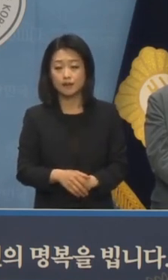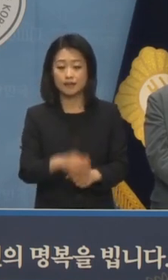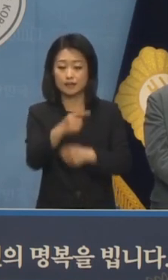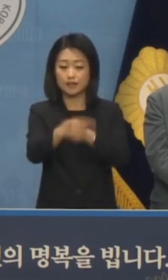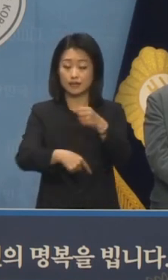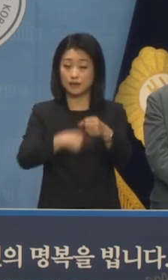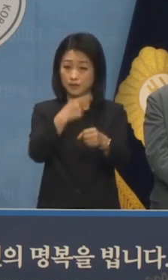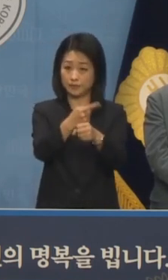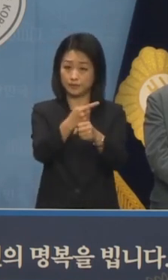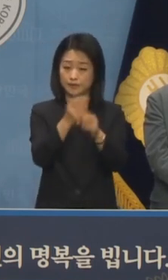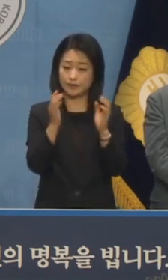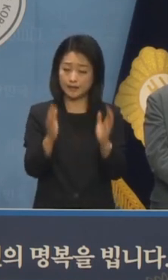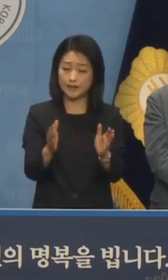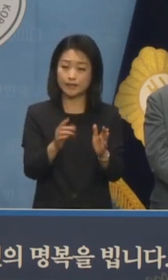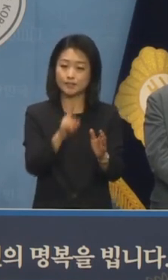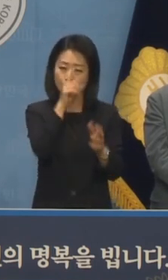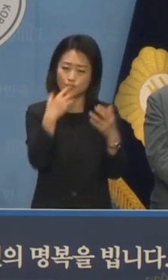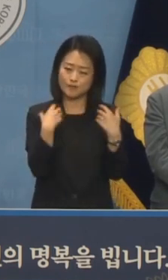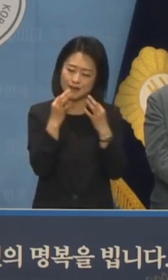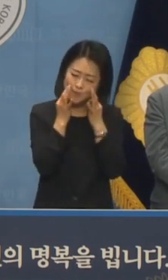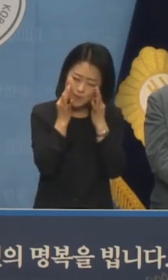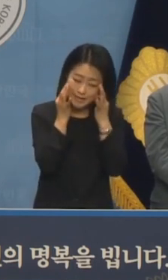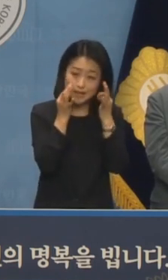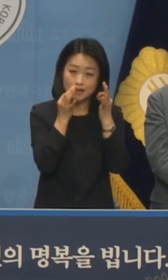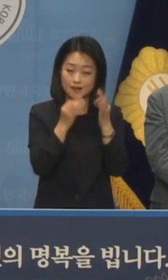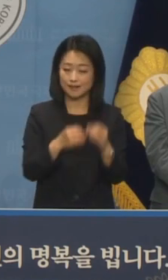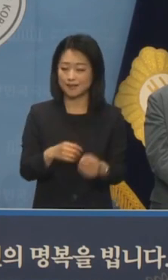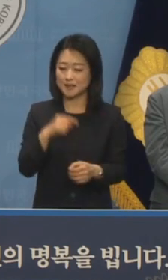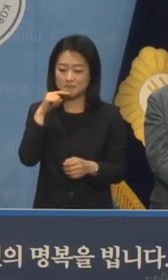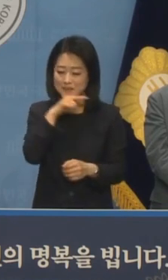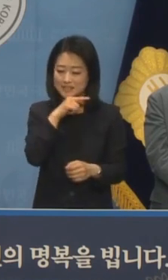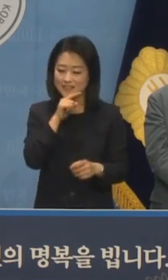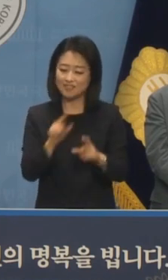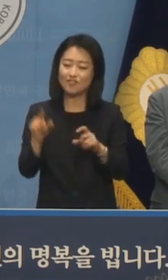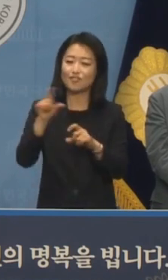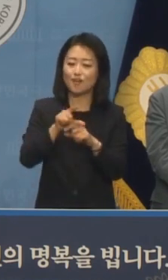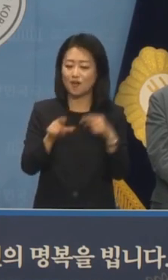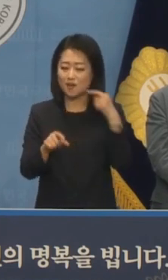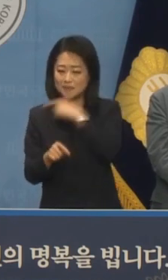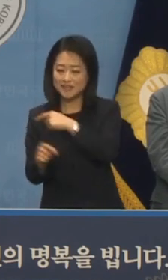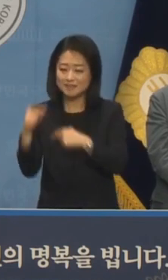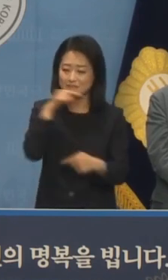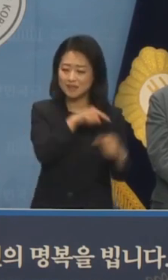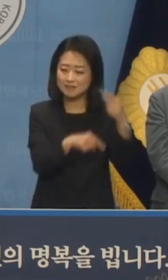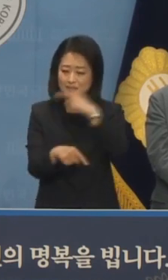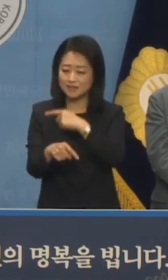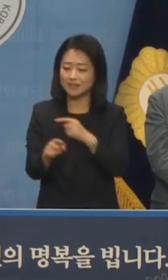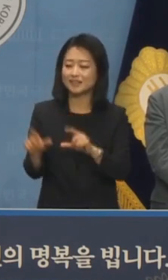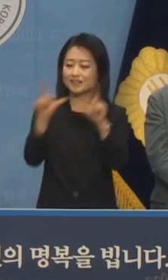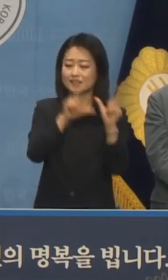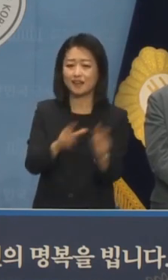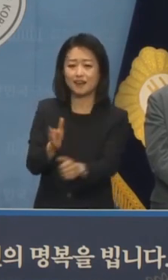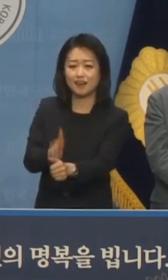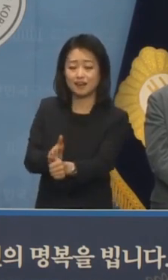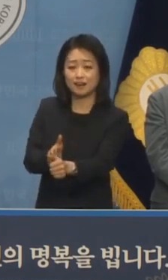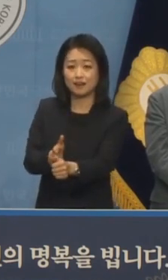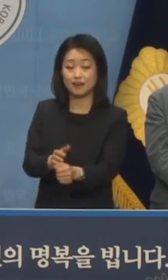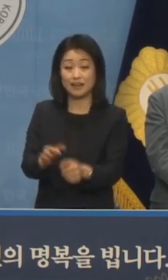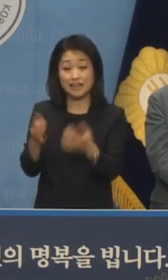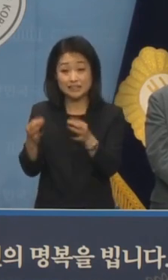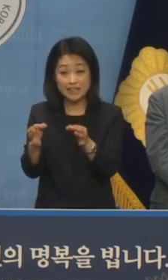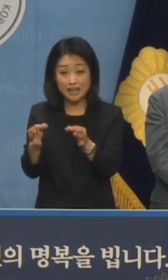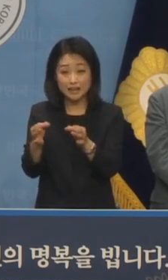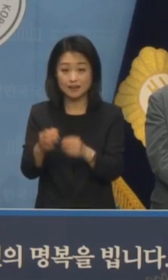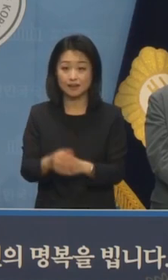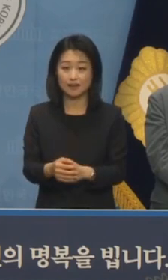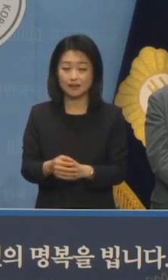정부는 빚에 빚을 더해서 살라는 특별법으로 모든 책임을 면피하려 하고 있습니다. 조력자인 은행은